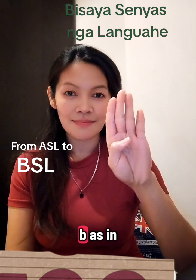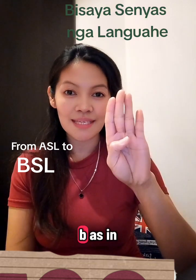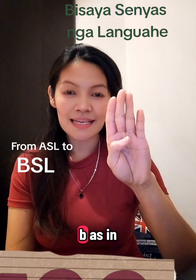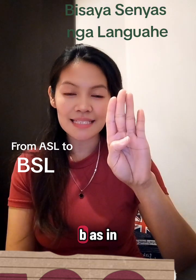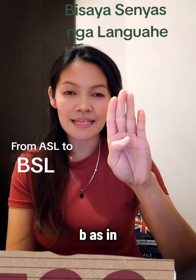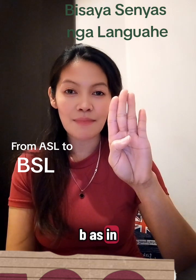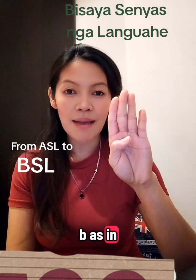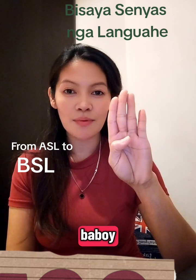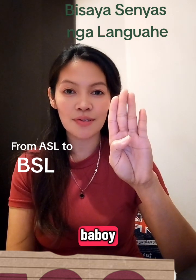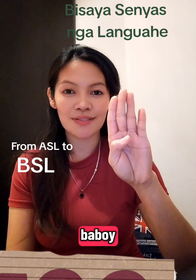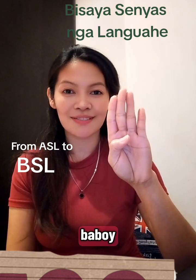as in baboy.